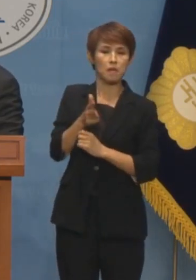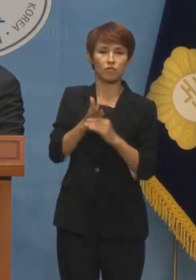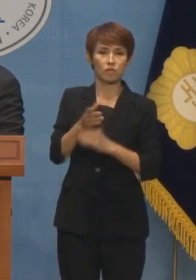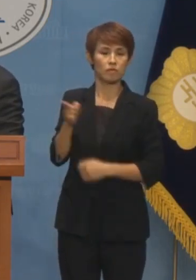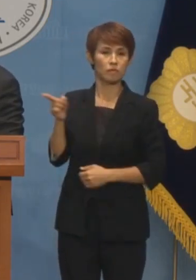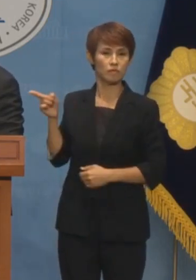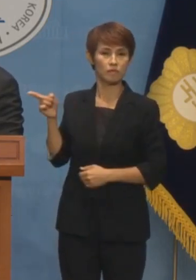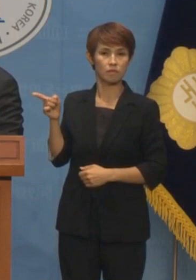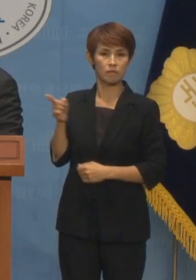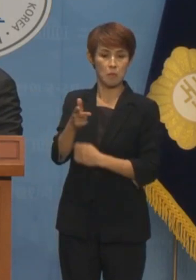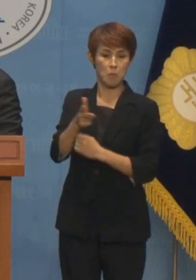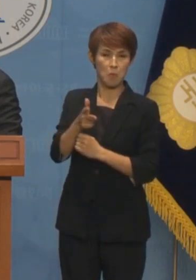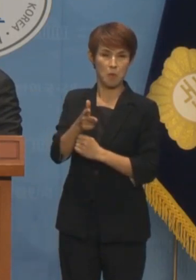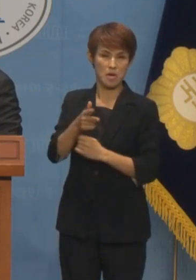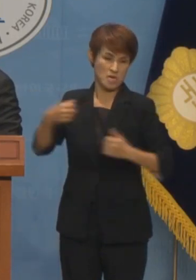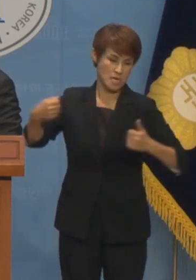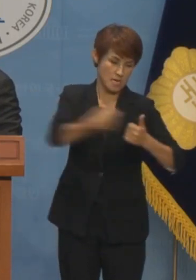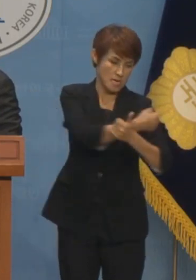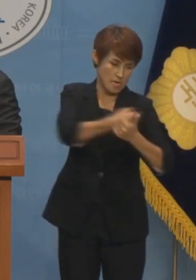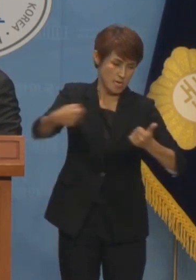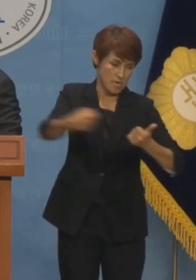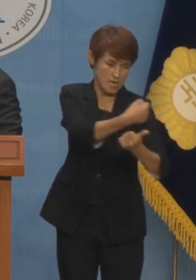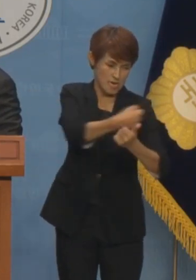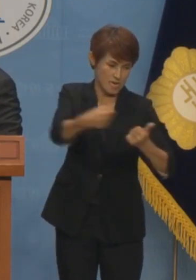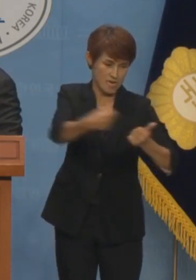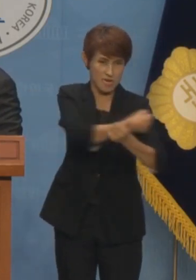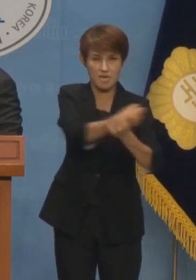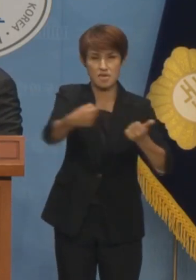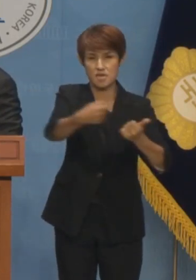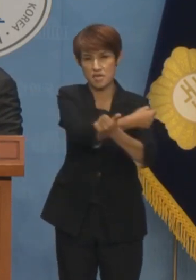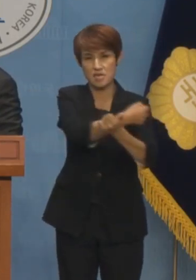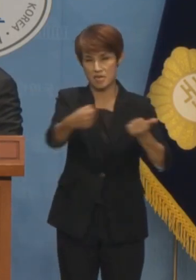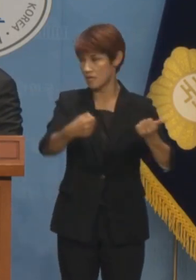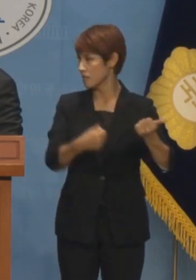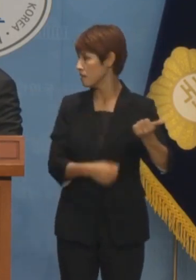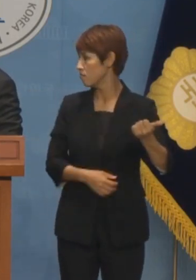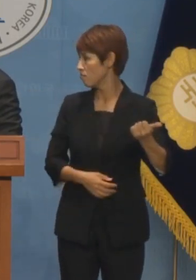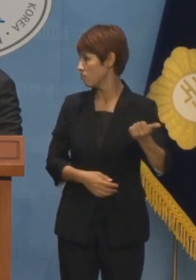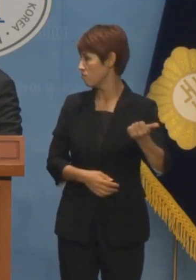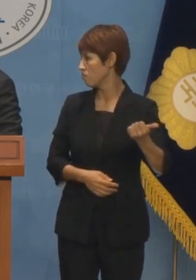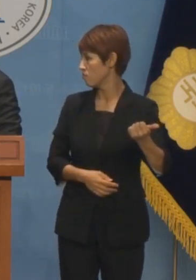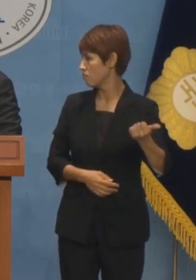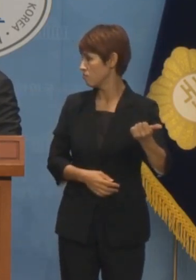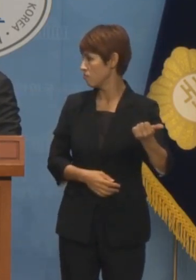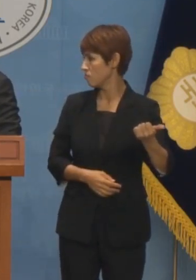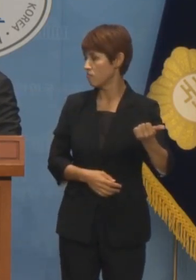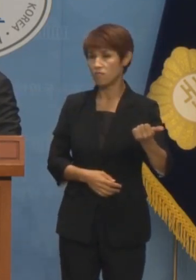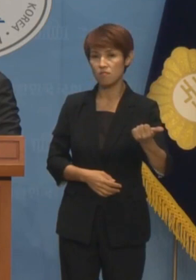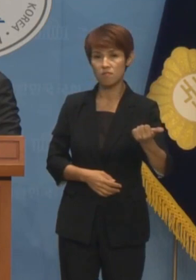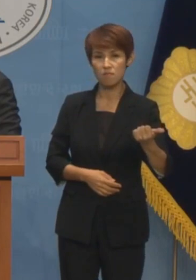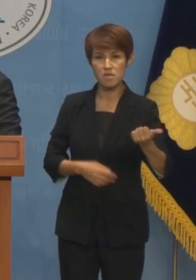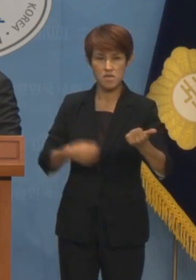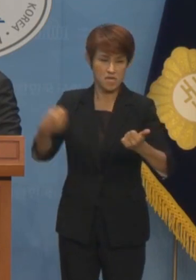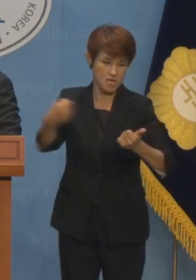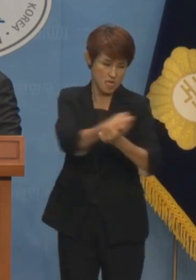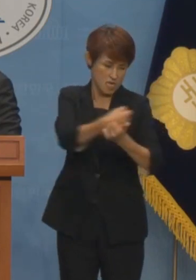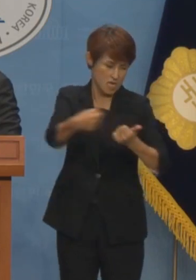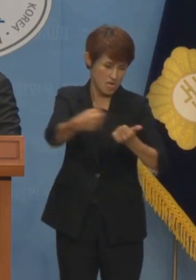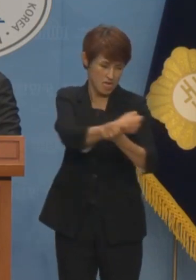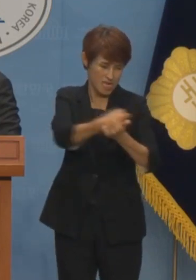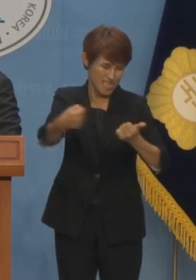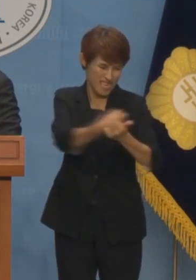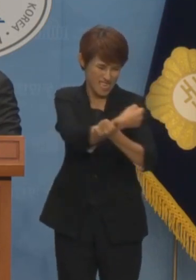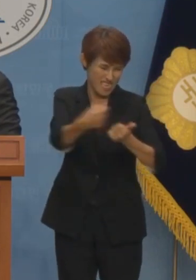계속 지속적인 폭행이 이루어지고 있습니다. 이 폭행은 수분 동안